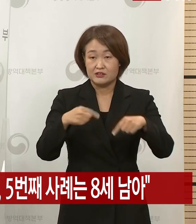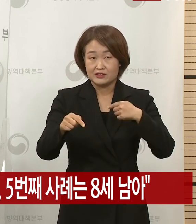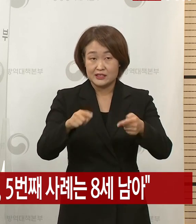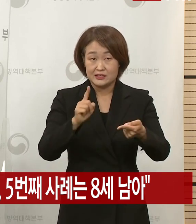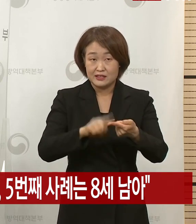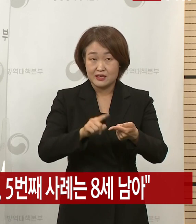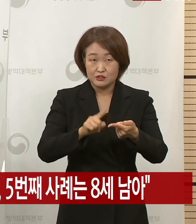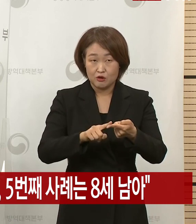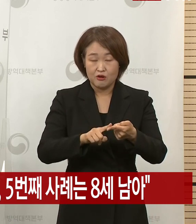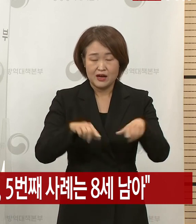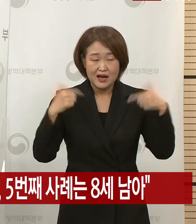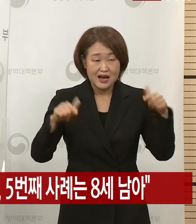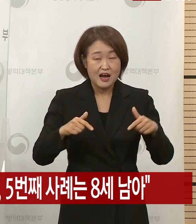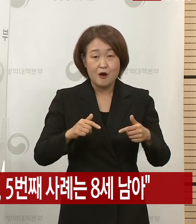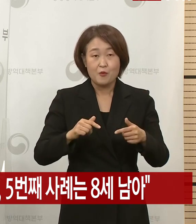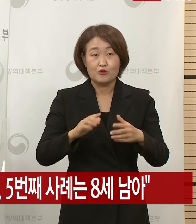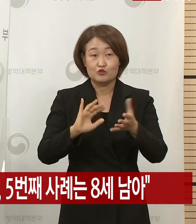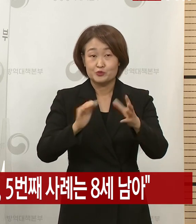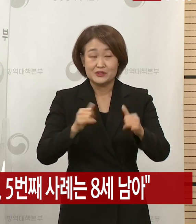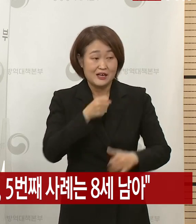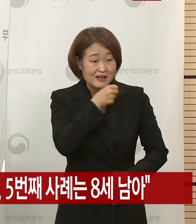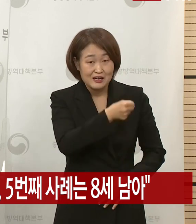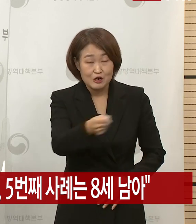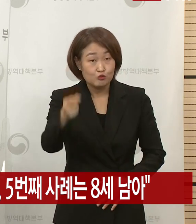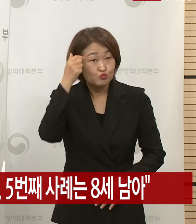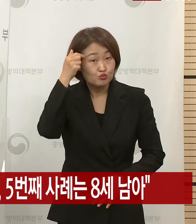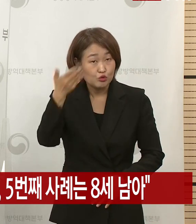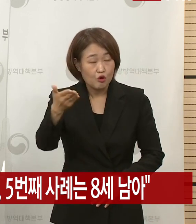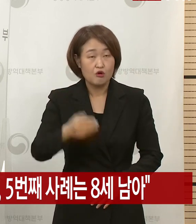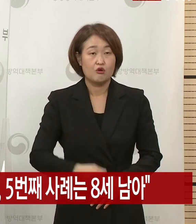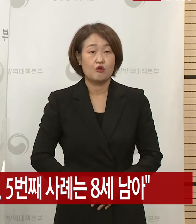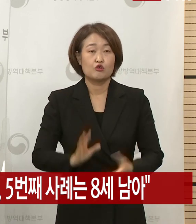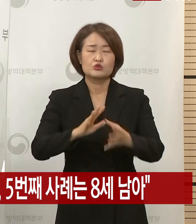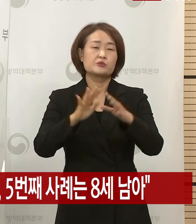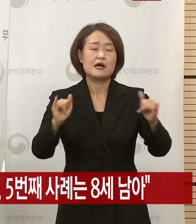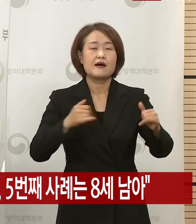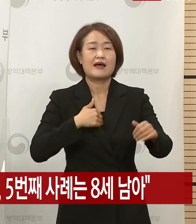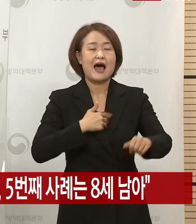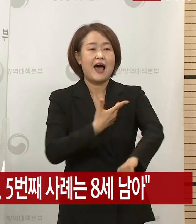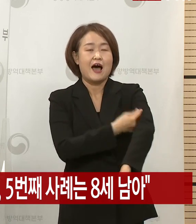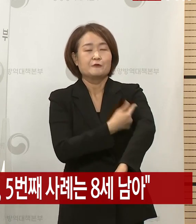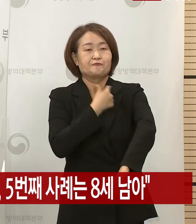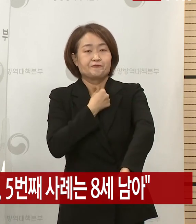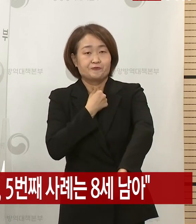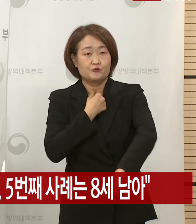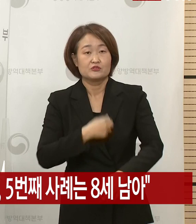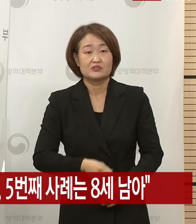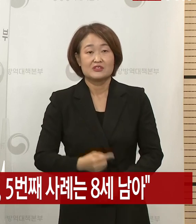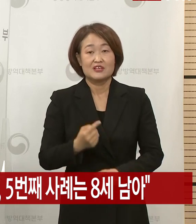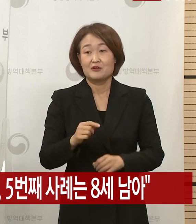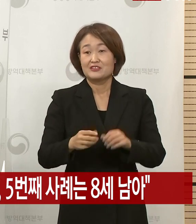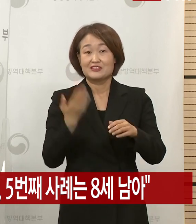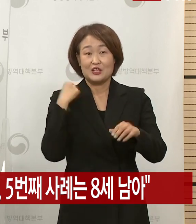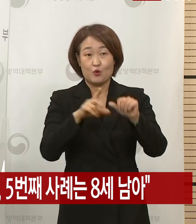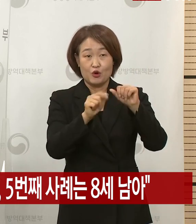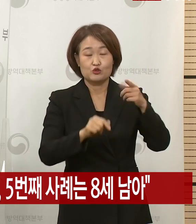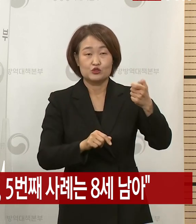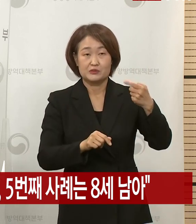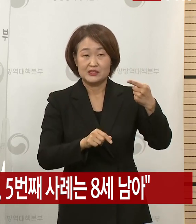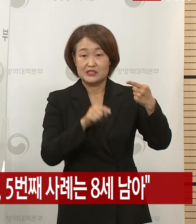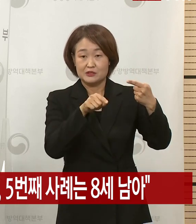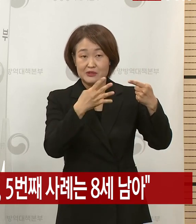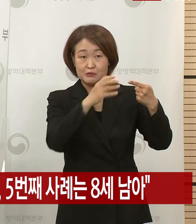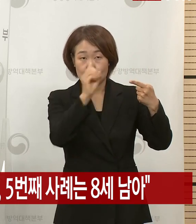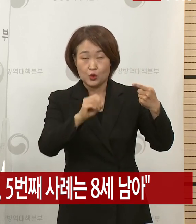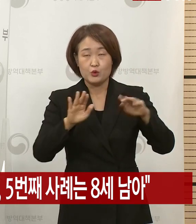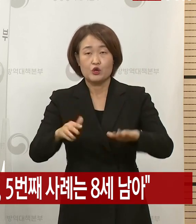있는 여론조사 결과를 보면 국민들의 백신 접종 의향은 지난달 61.4%에서 이번